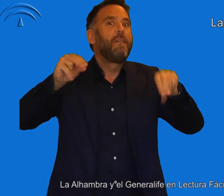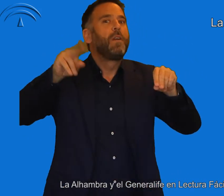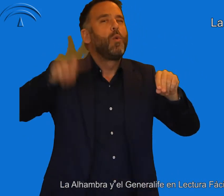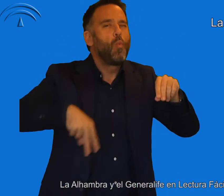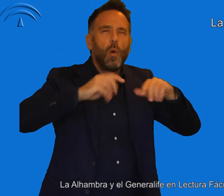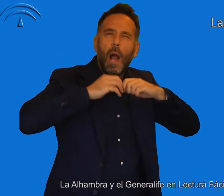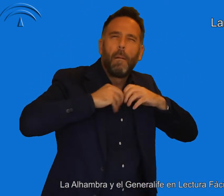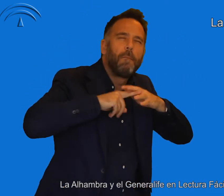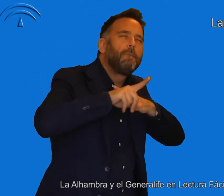infinito.